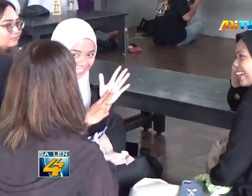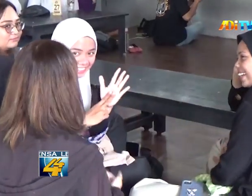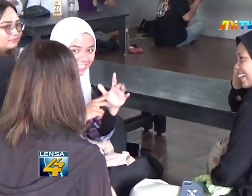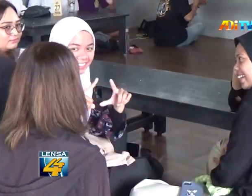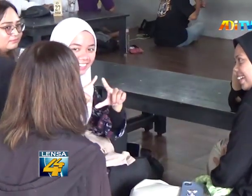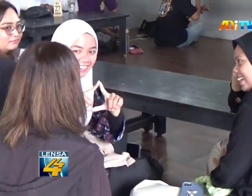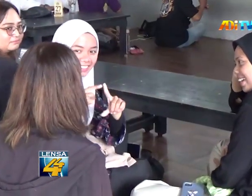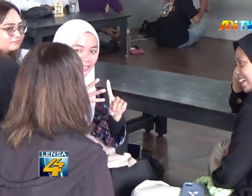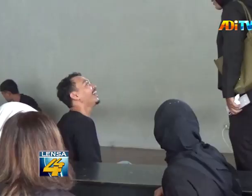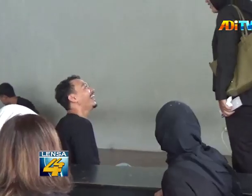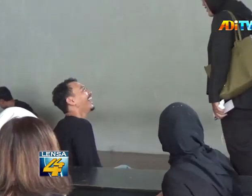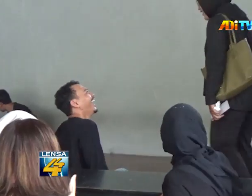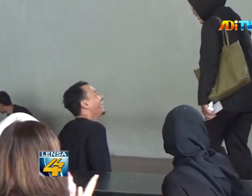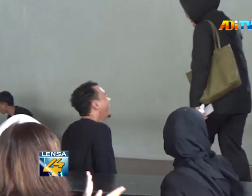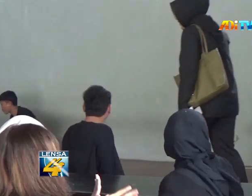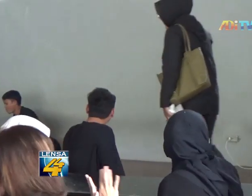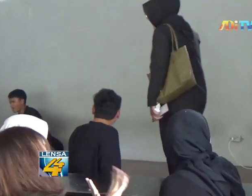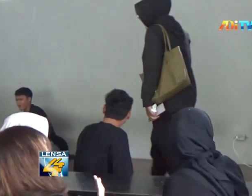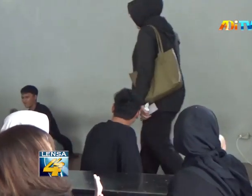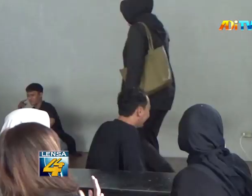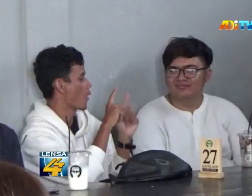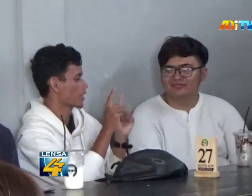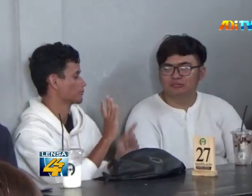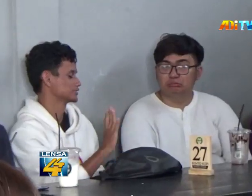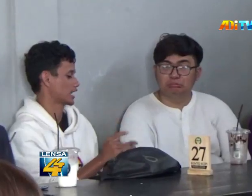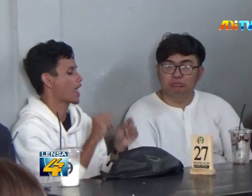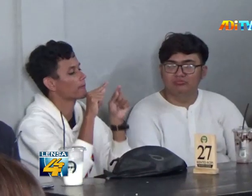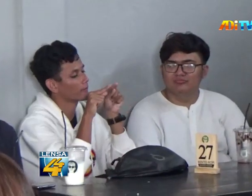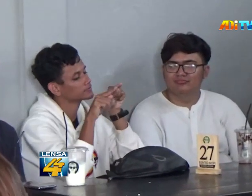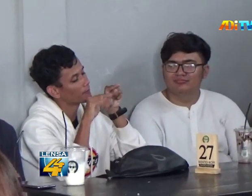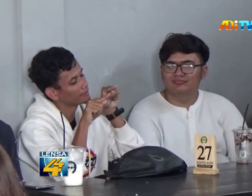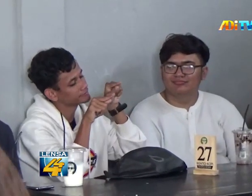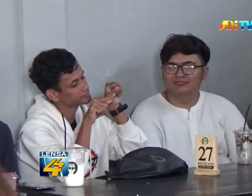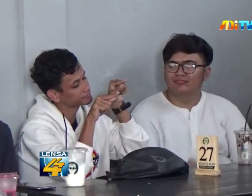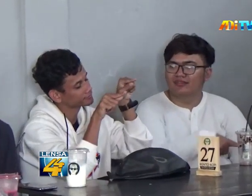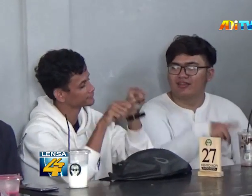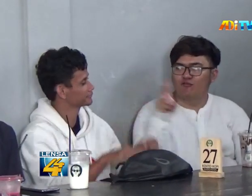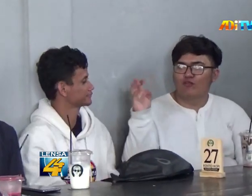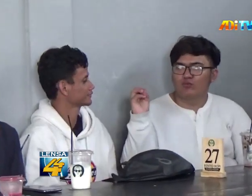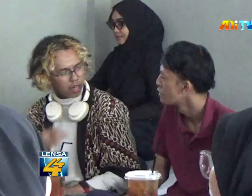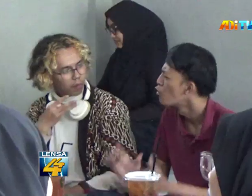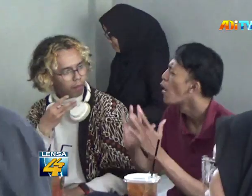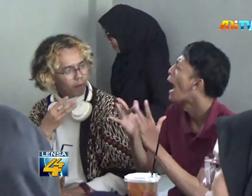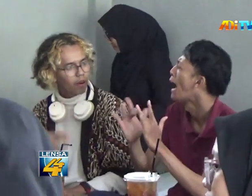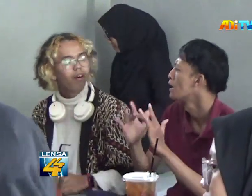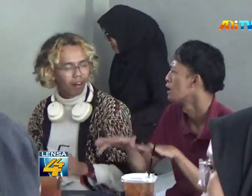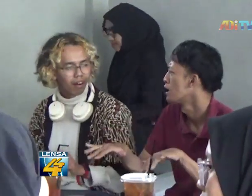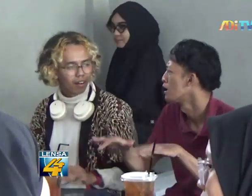gerkatin DIY berisyarat dan pusat layanan juru basa isyarat DIY acara